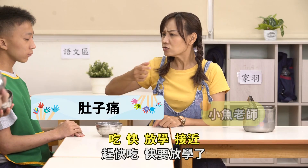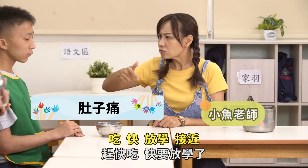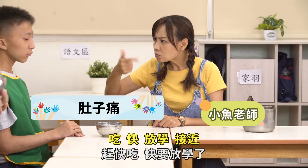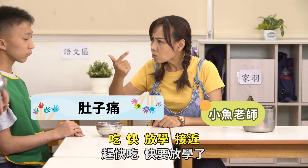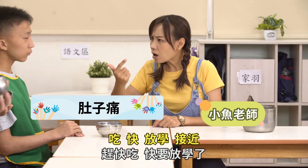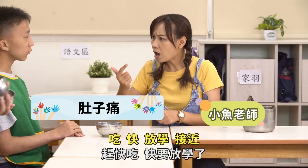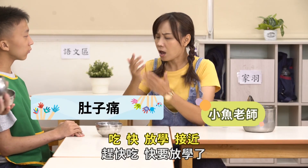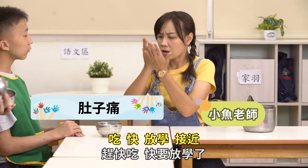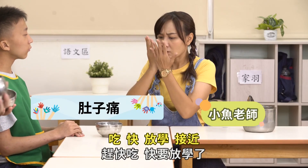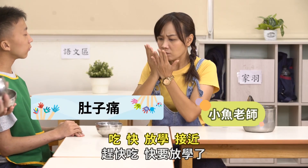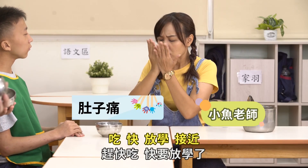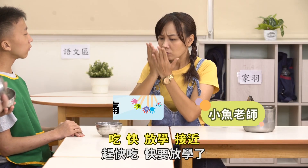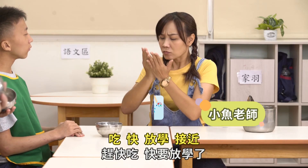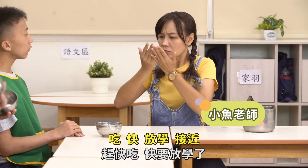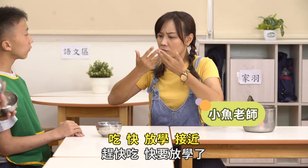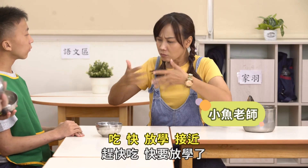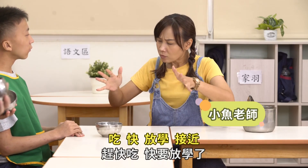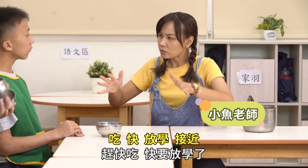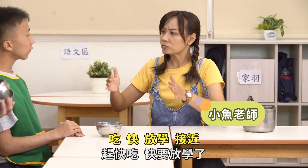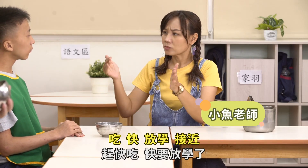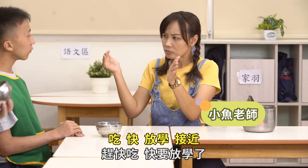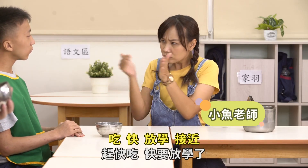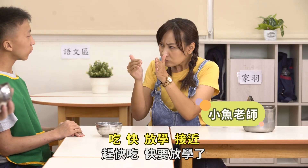赶快吃，快要放学了。